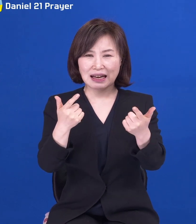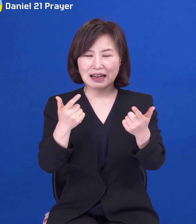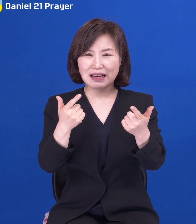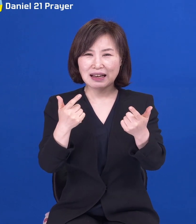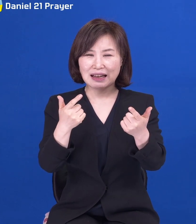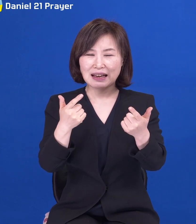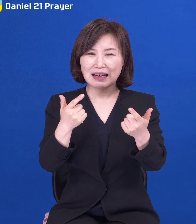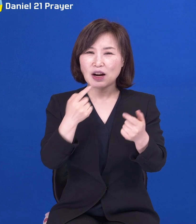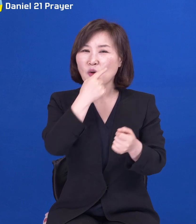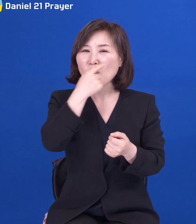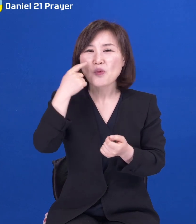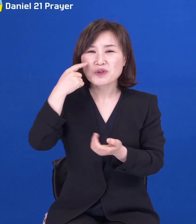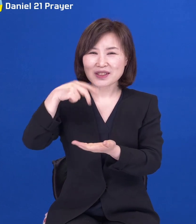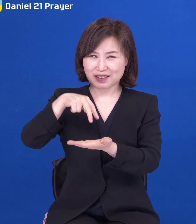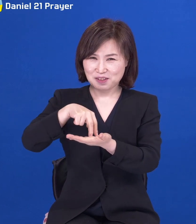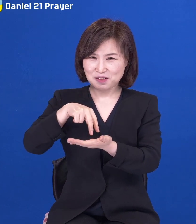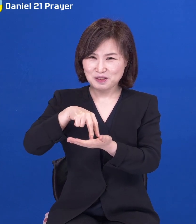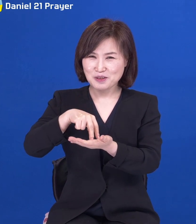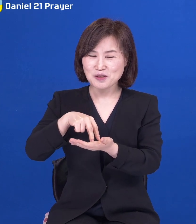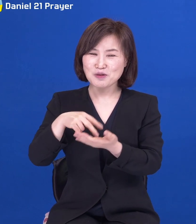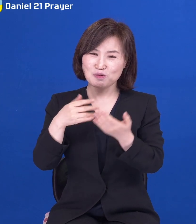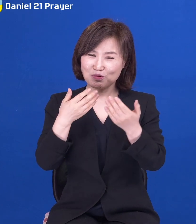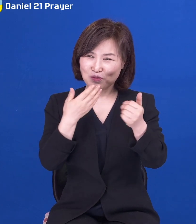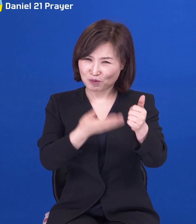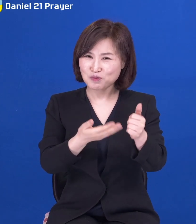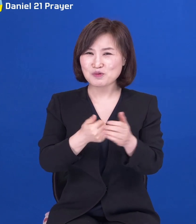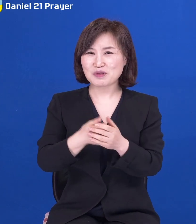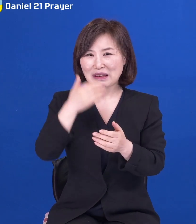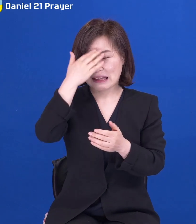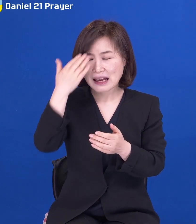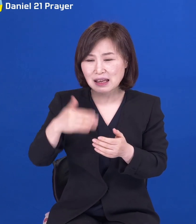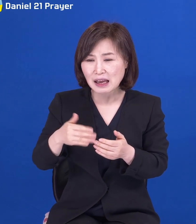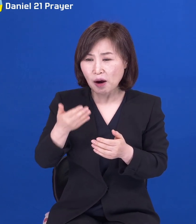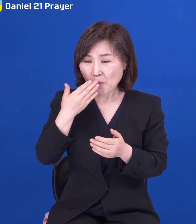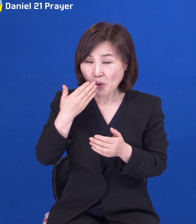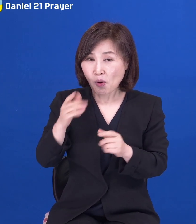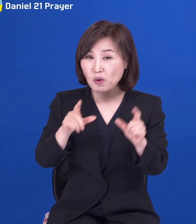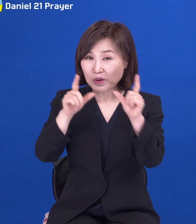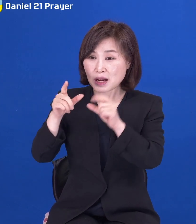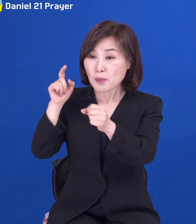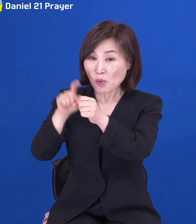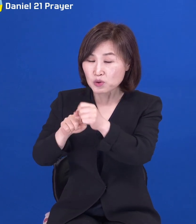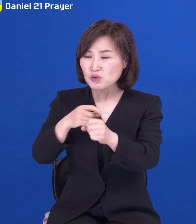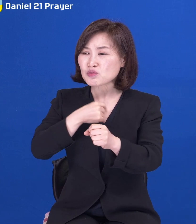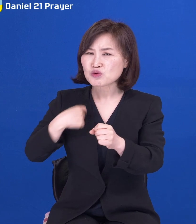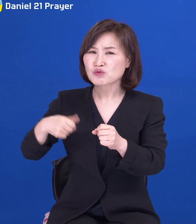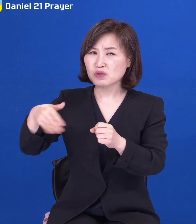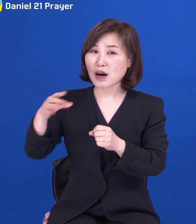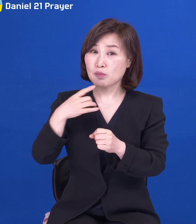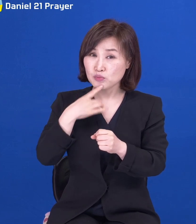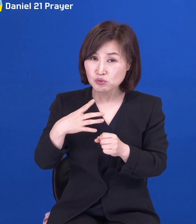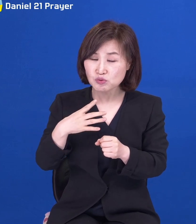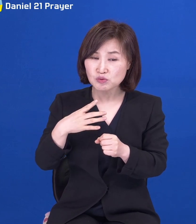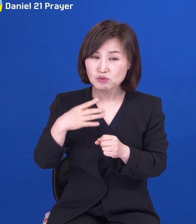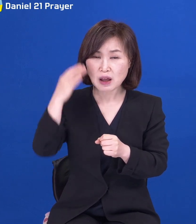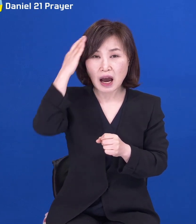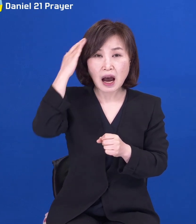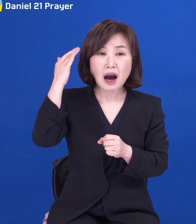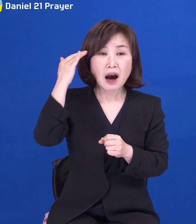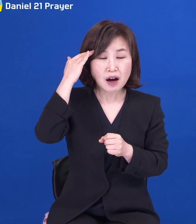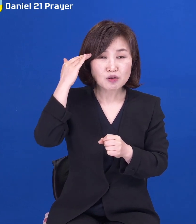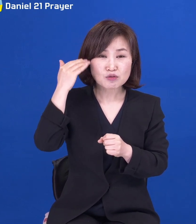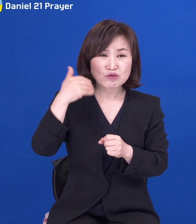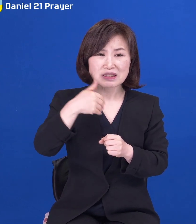집이 가난했고 이렇기 때문에 아마 먹고 살려고 중국에 간 거는 맞는데 한국에 북한에서 남조선이라고 해요. 한국이라는 말 안